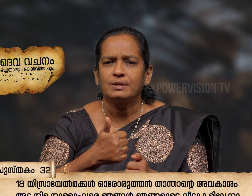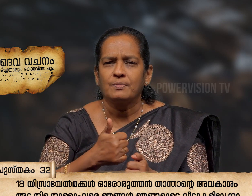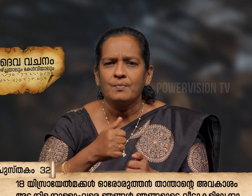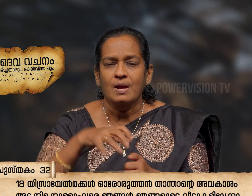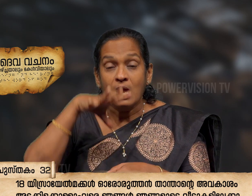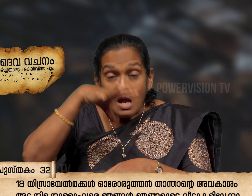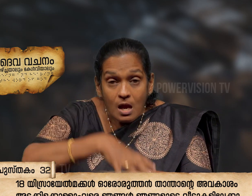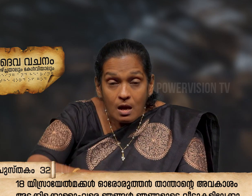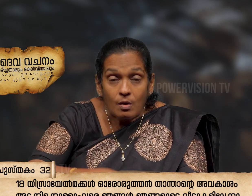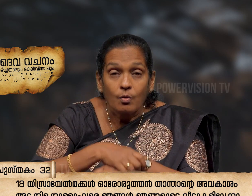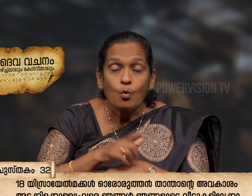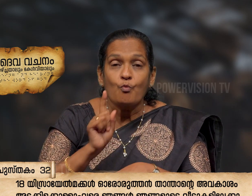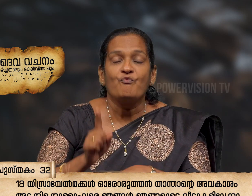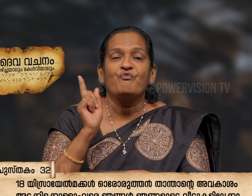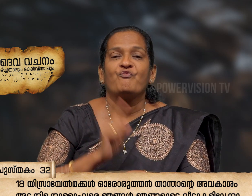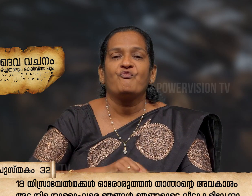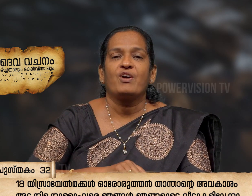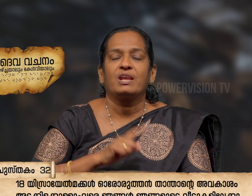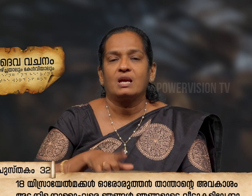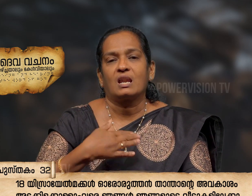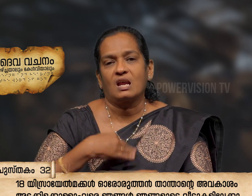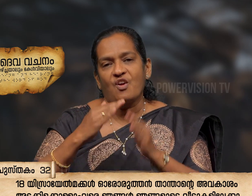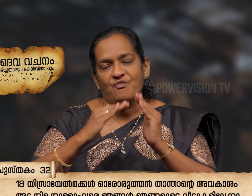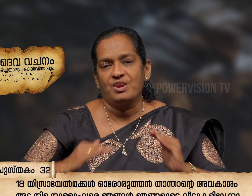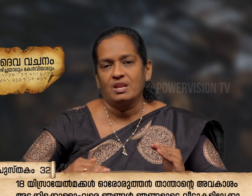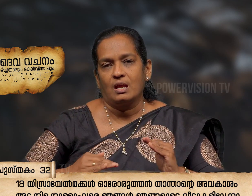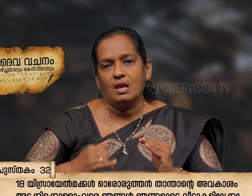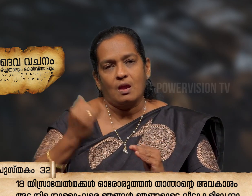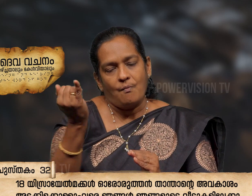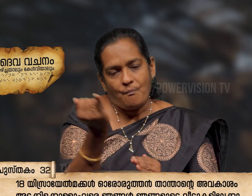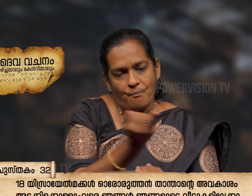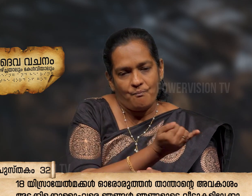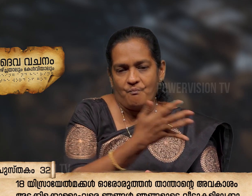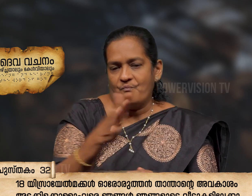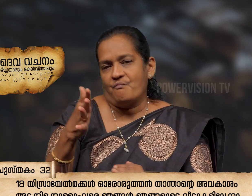അവകാശം അടക്കിക്കൊള്ളും വരെ ഞങ്ങൾ ഞങ്ങളുടെ വീടുകളിലേക്ക് മടങ്ങിപ്പോരുകയില്ല.